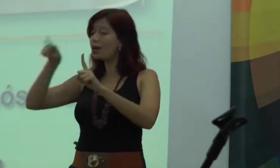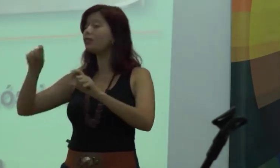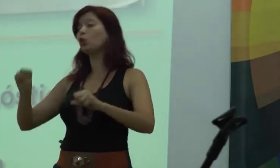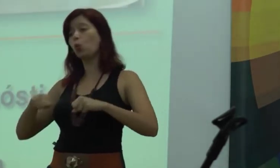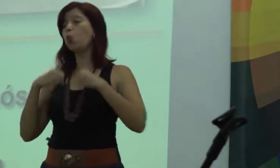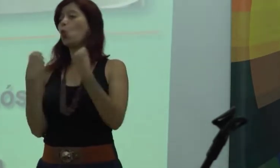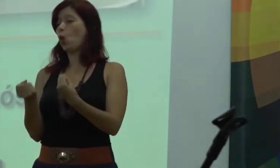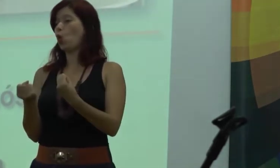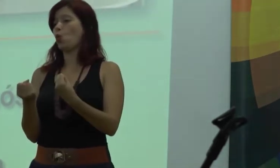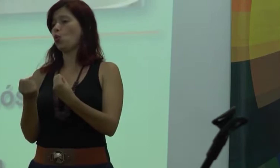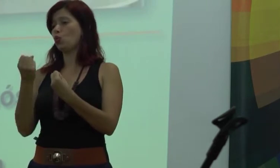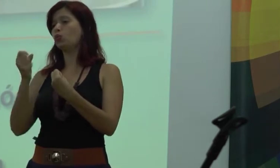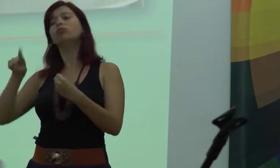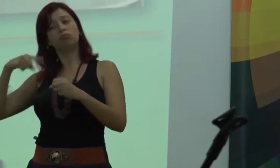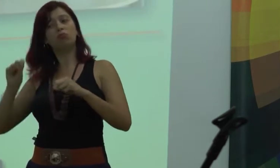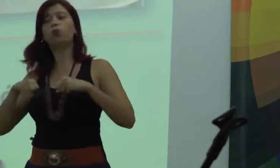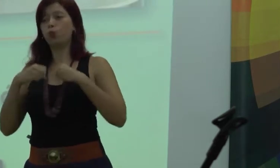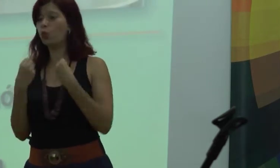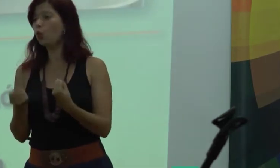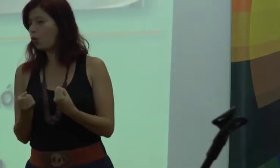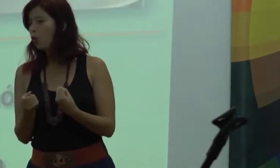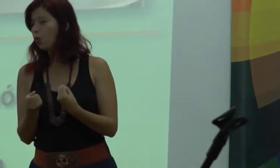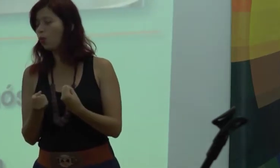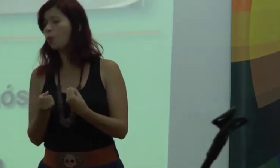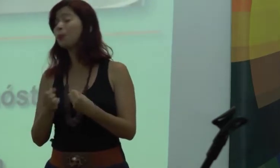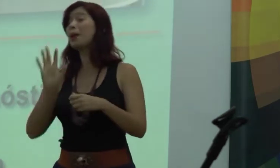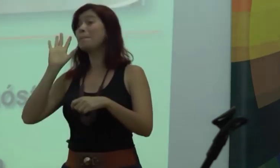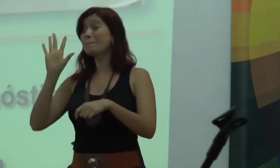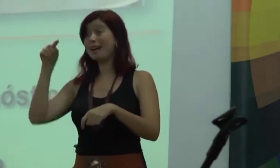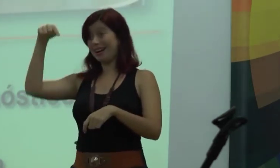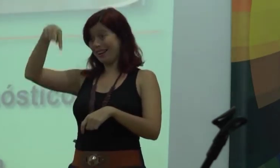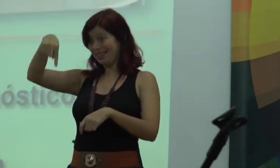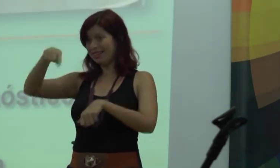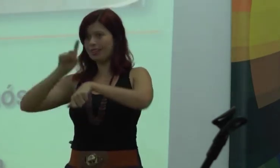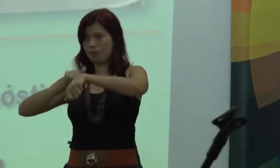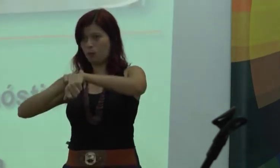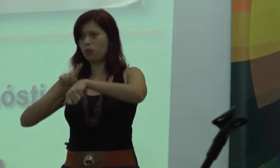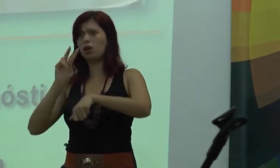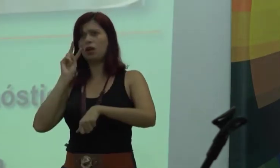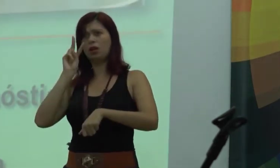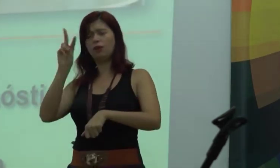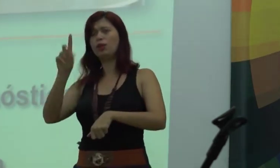E ele então, um mês depois, ele ficou mais restabelecido, se fortaleceu.